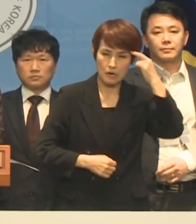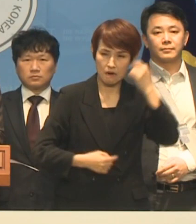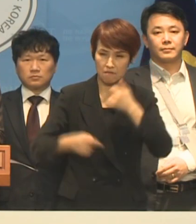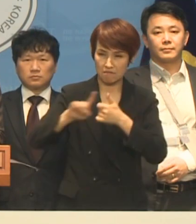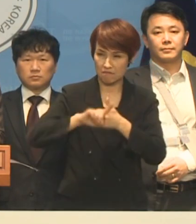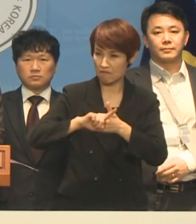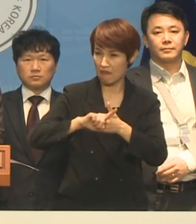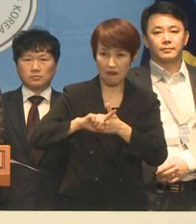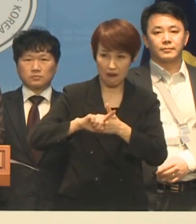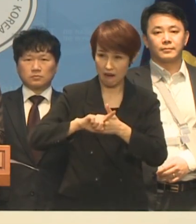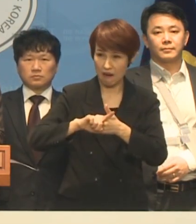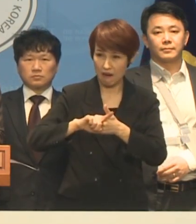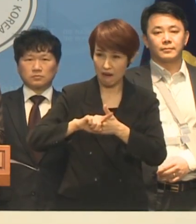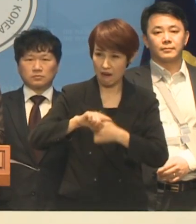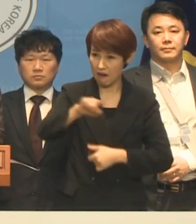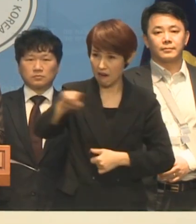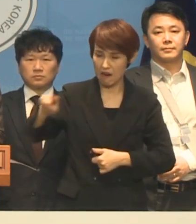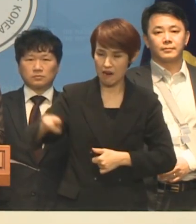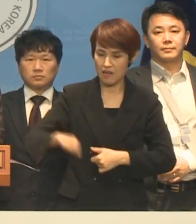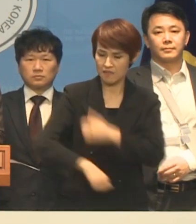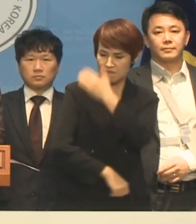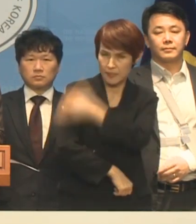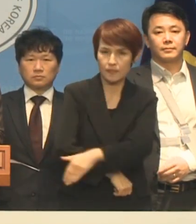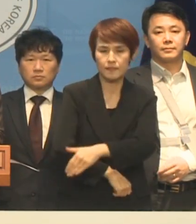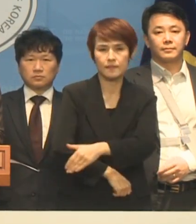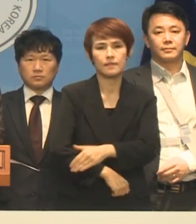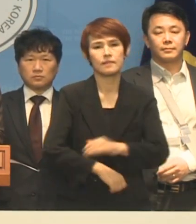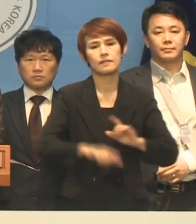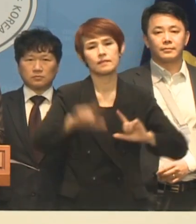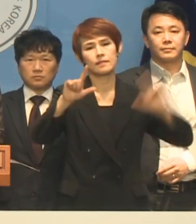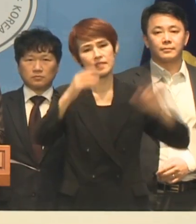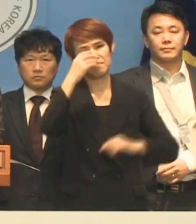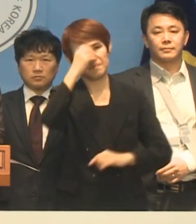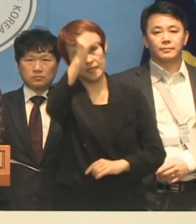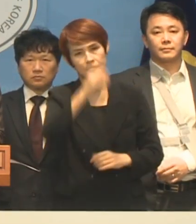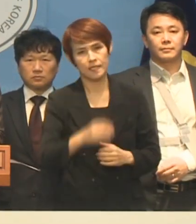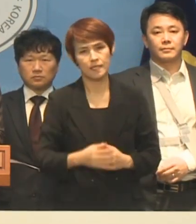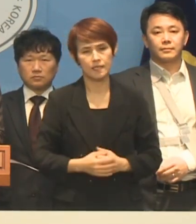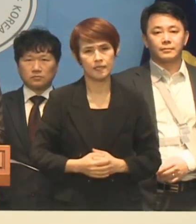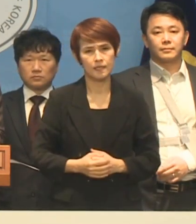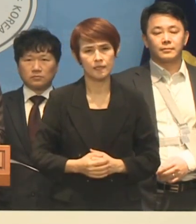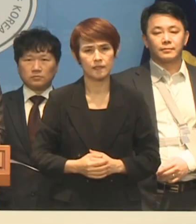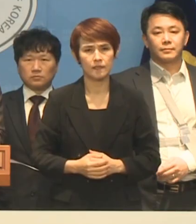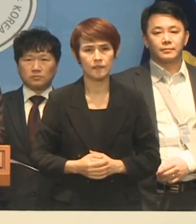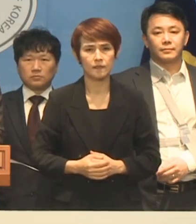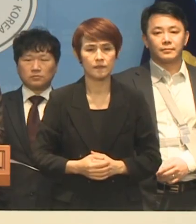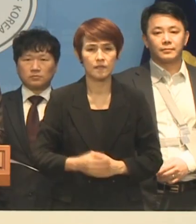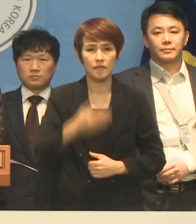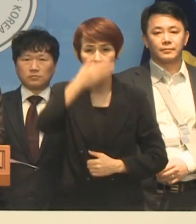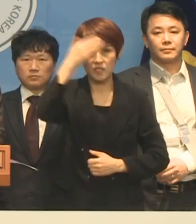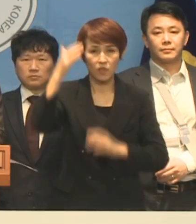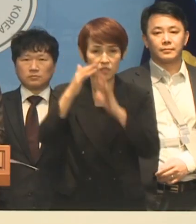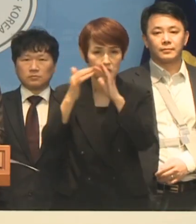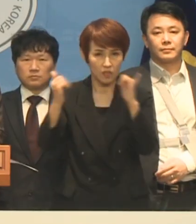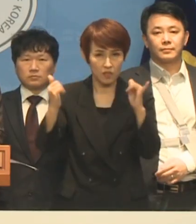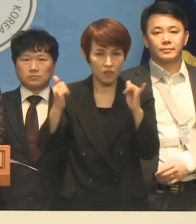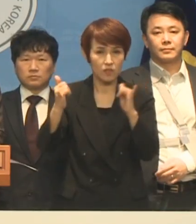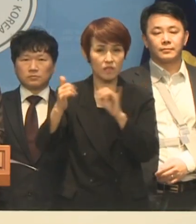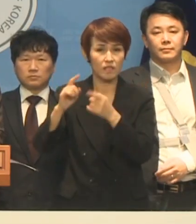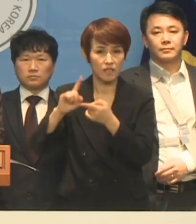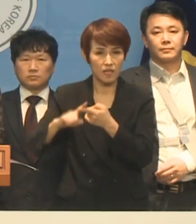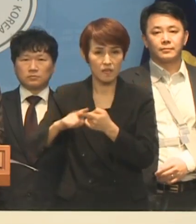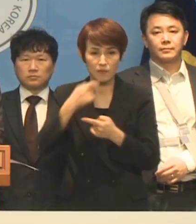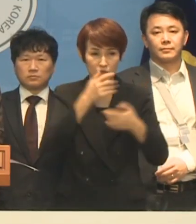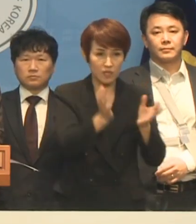않는 청년들을 배척하는 오만한 태도를 보이고 있습니다. 청년들을 향한 민주당의